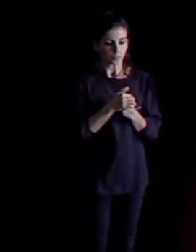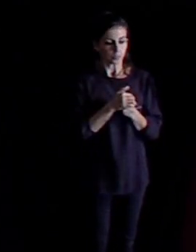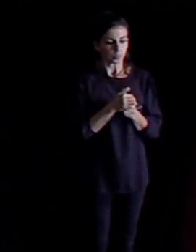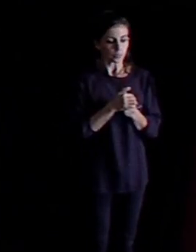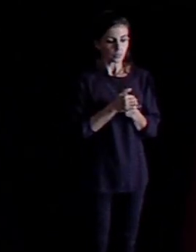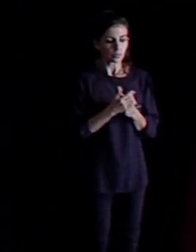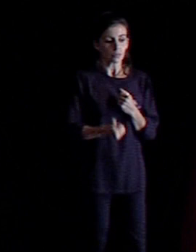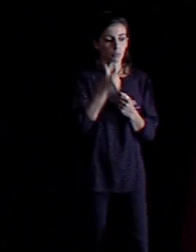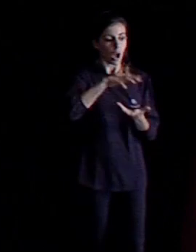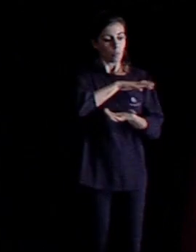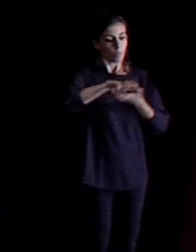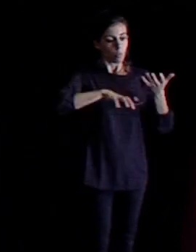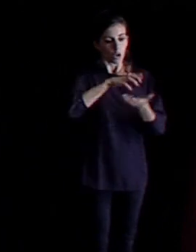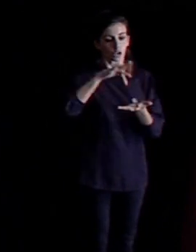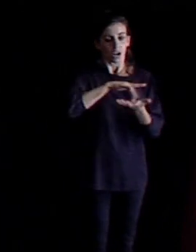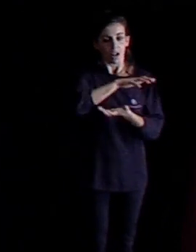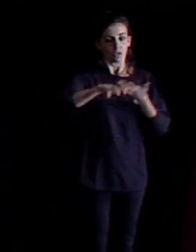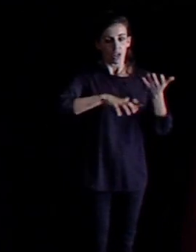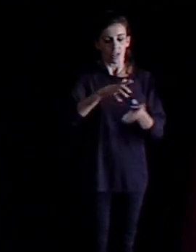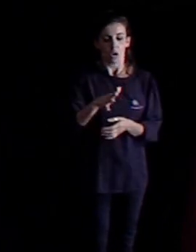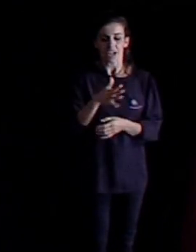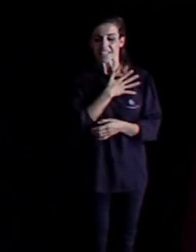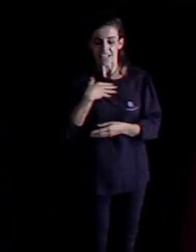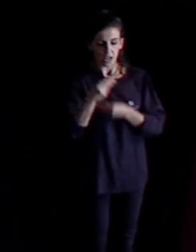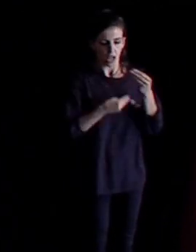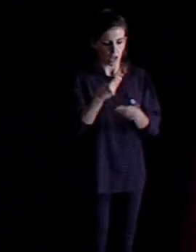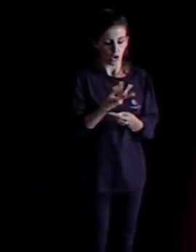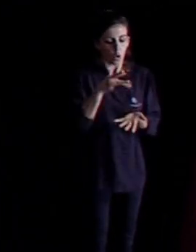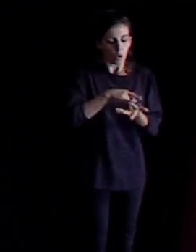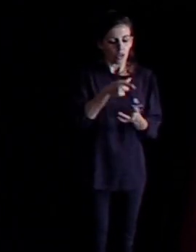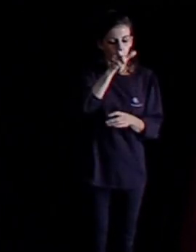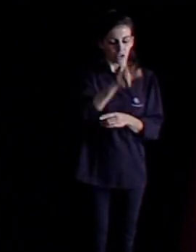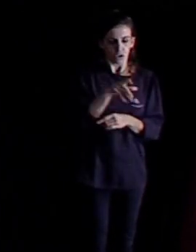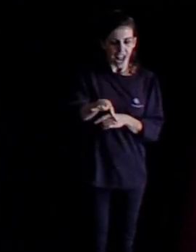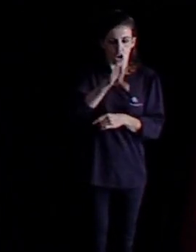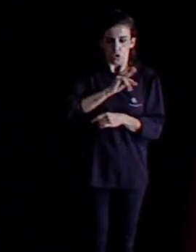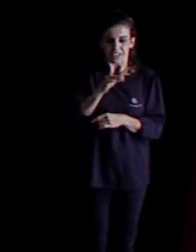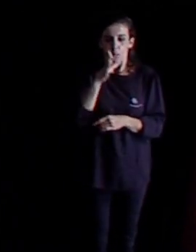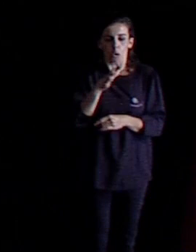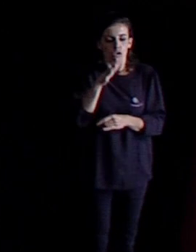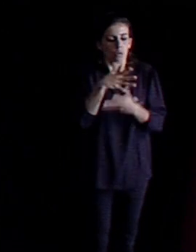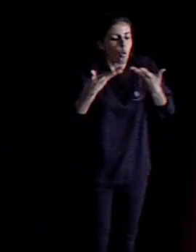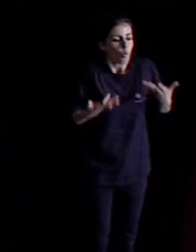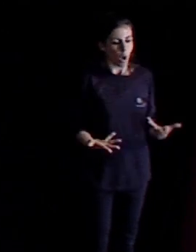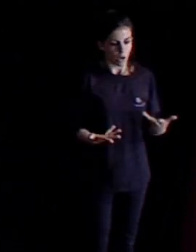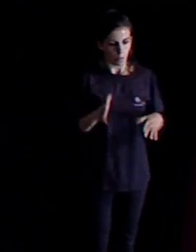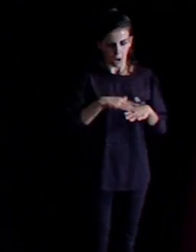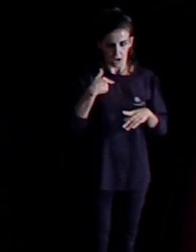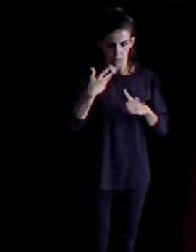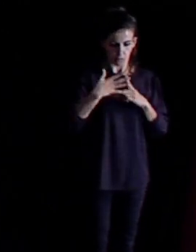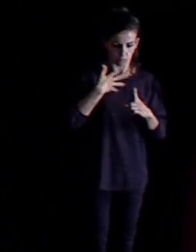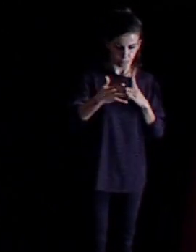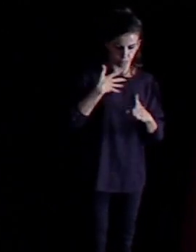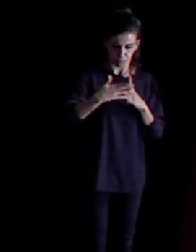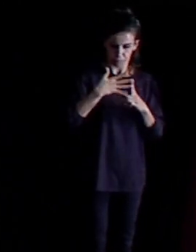la violencia intencional injustificada? O sea, que la persona no entienda, no haya una justificación para hacerme a mí daño, a mí